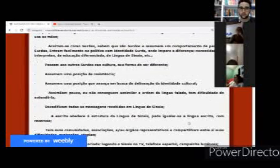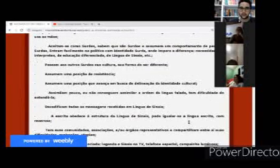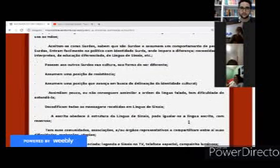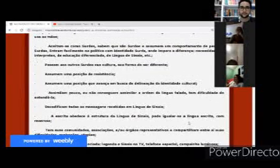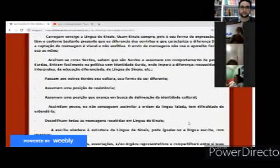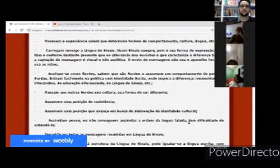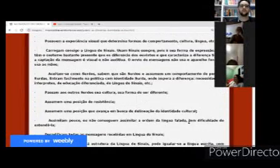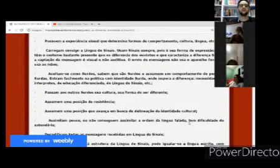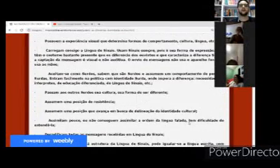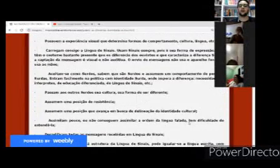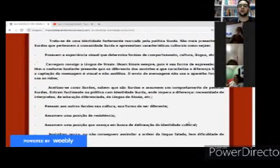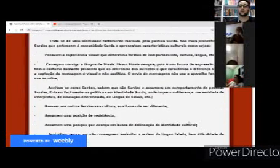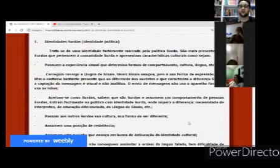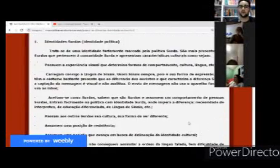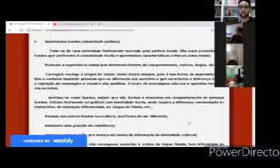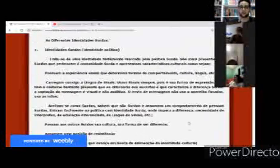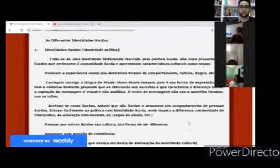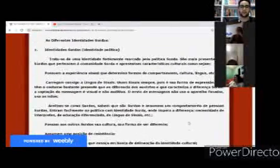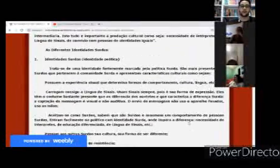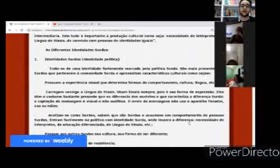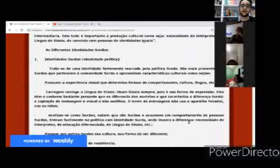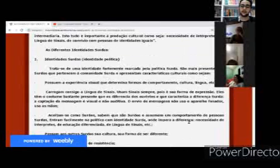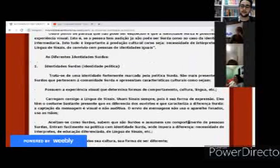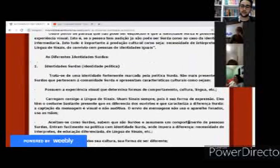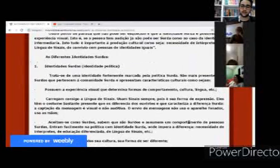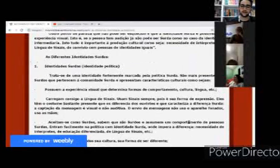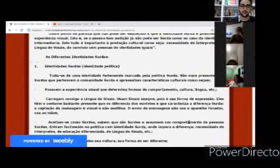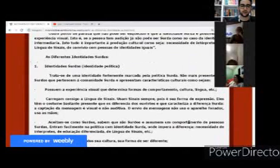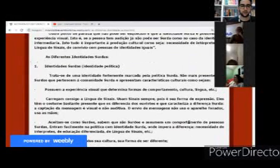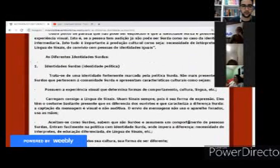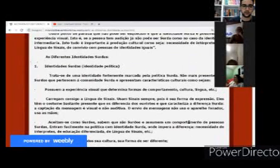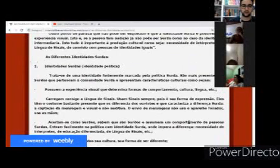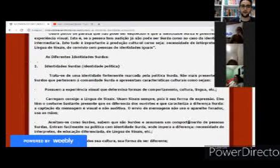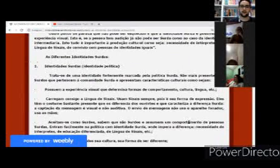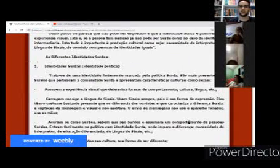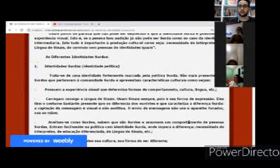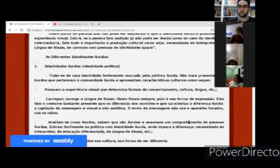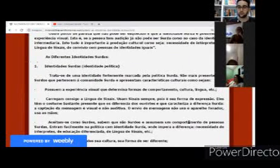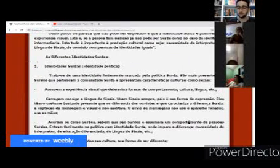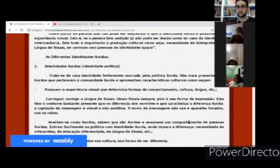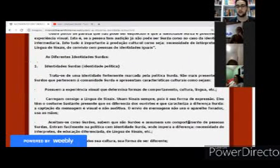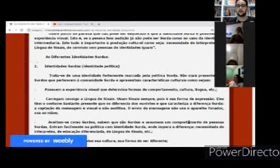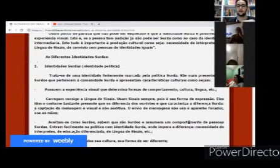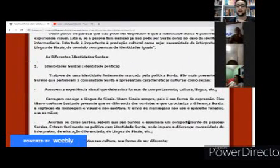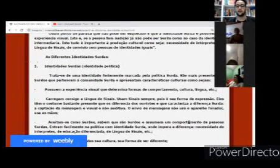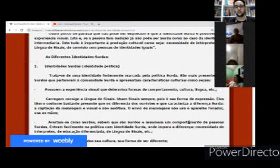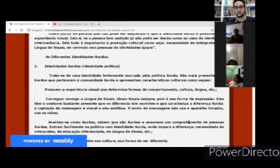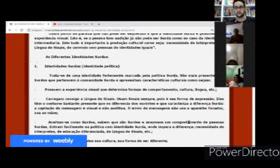surda, que é o nosso foco. Entre as identidades que a gente abordou, a gente viu a identidade surda, que tem característica